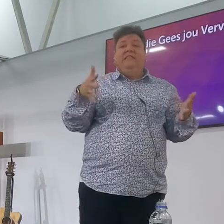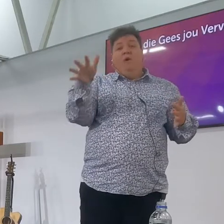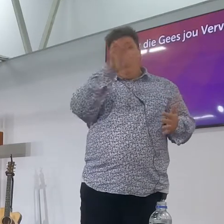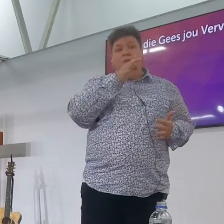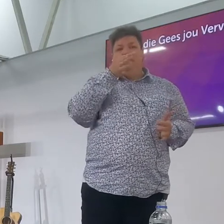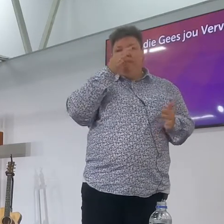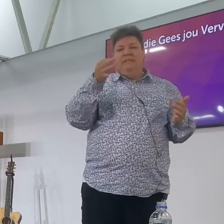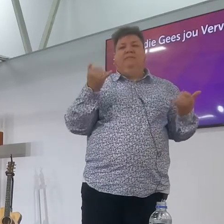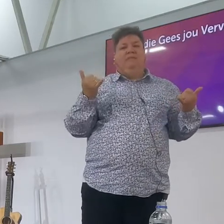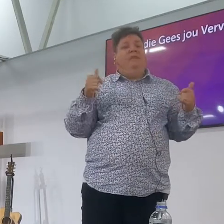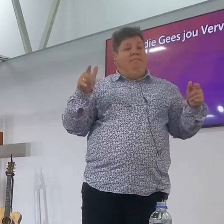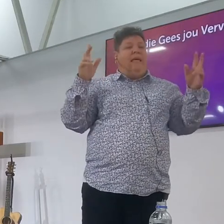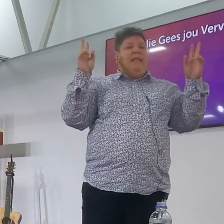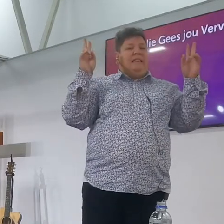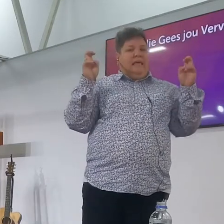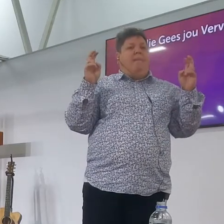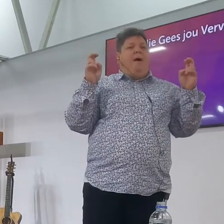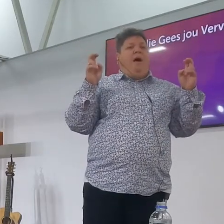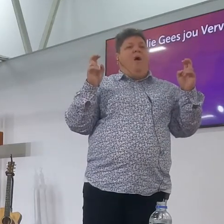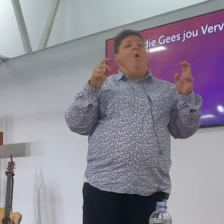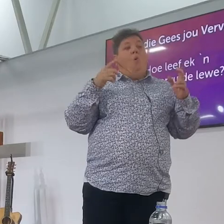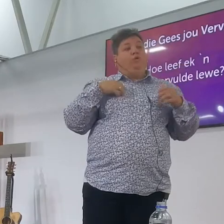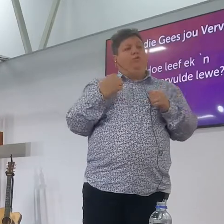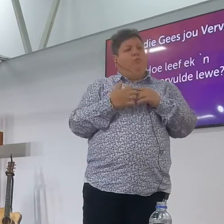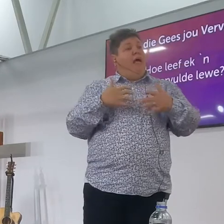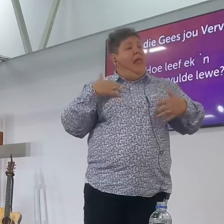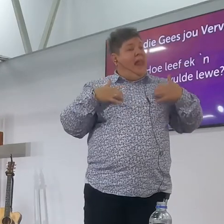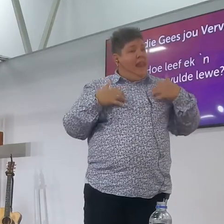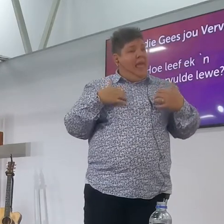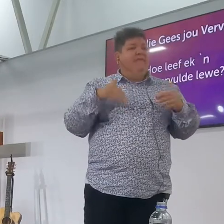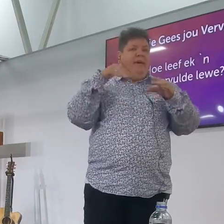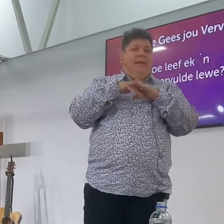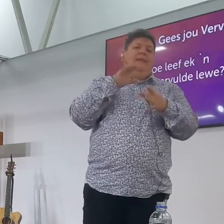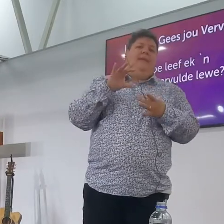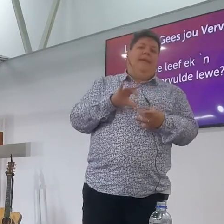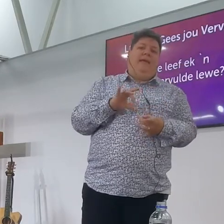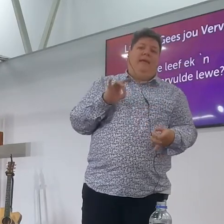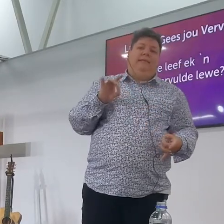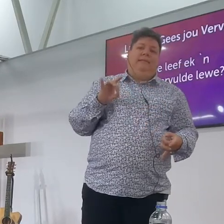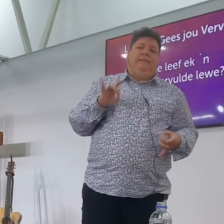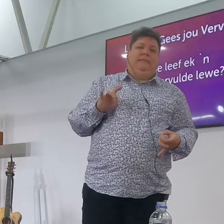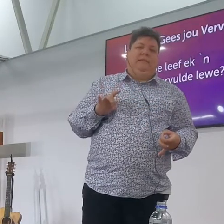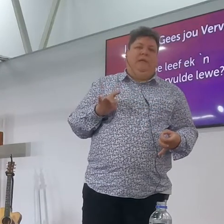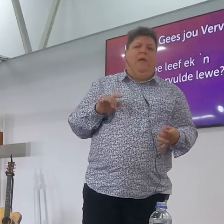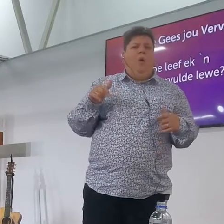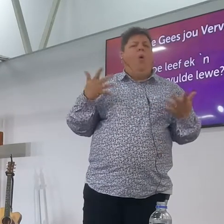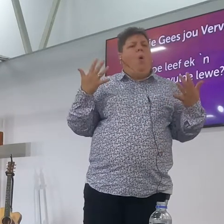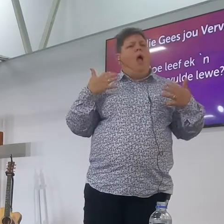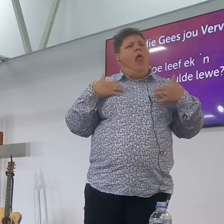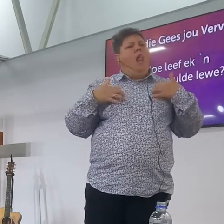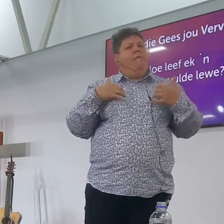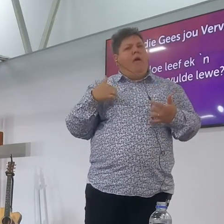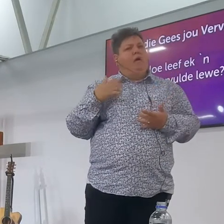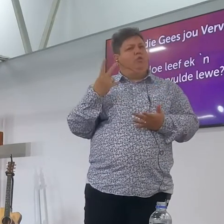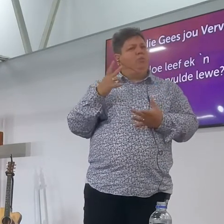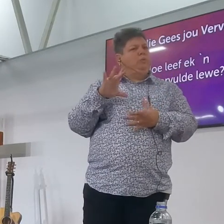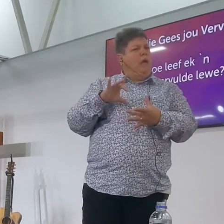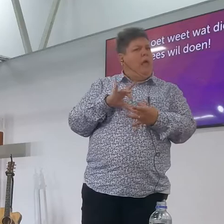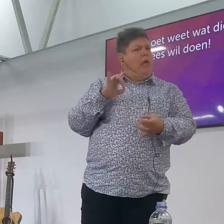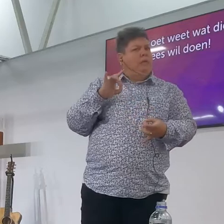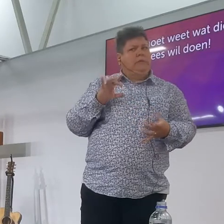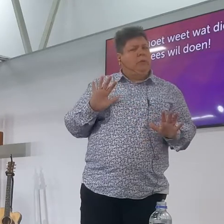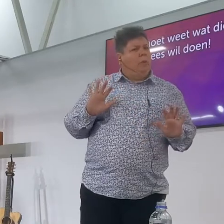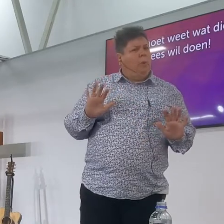en dis ons tema vandag, om so te leef, dat die gees ons kan vervul. Nou, hoe leef ek een geesvervulde lewe?